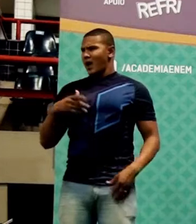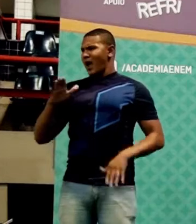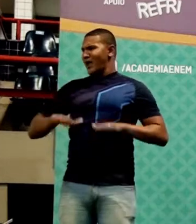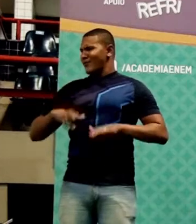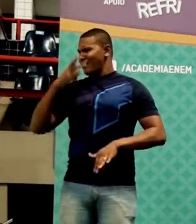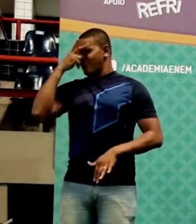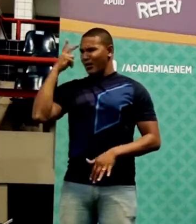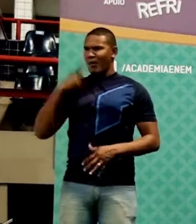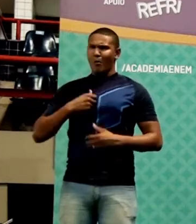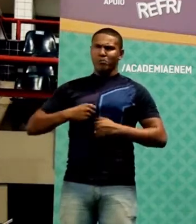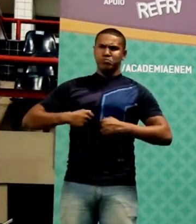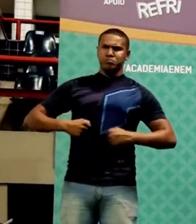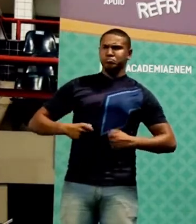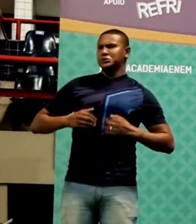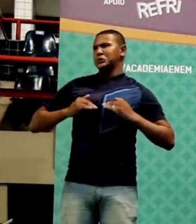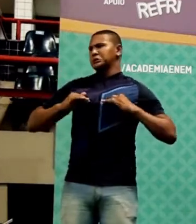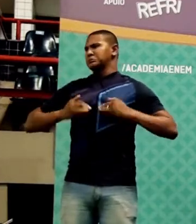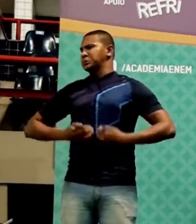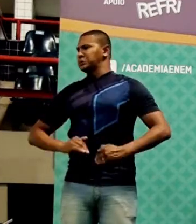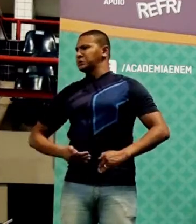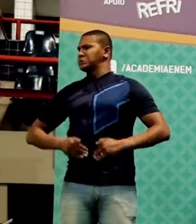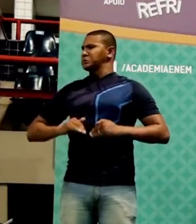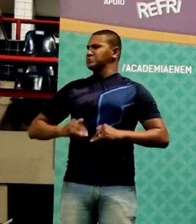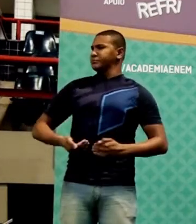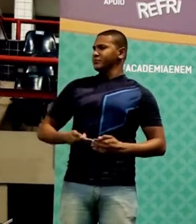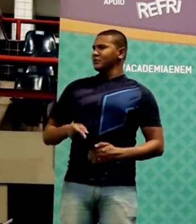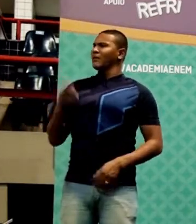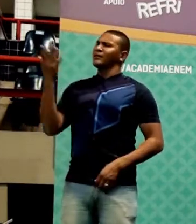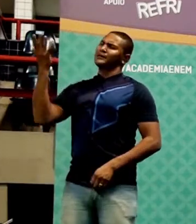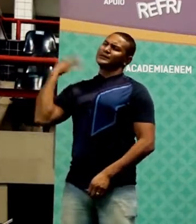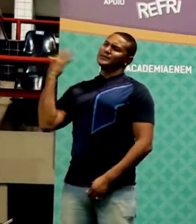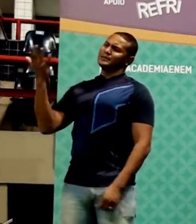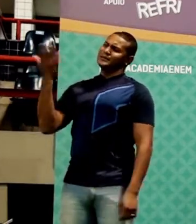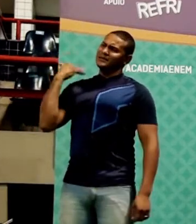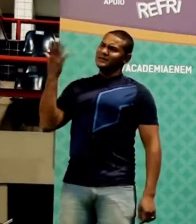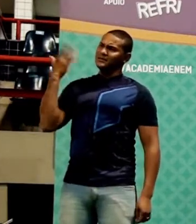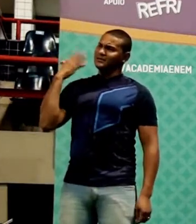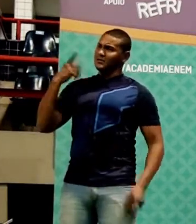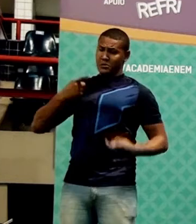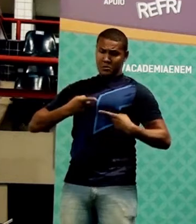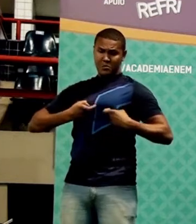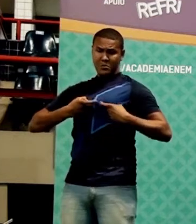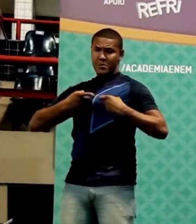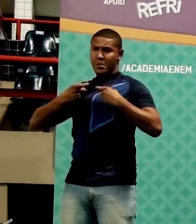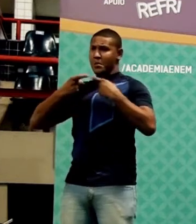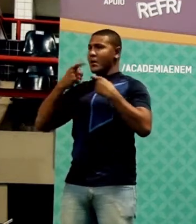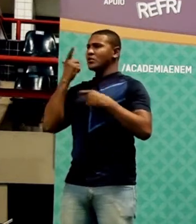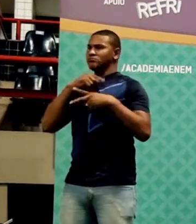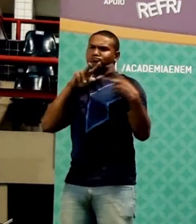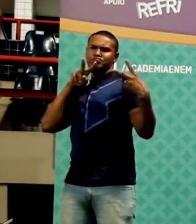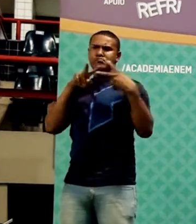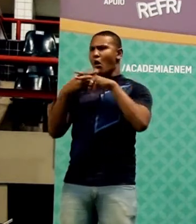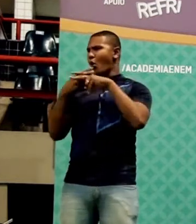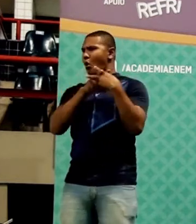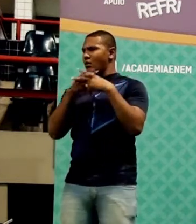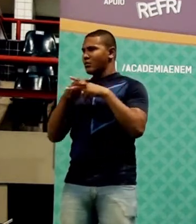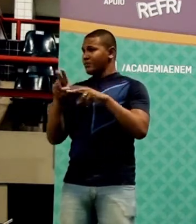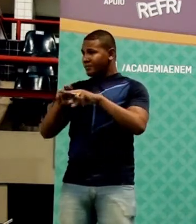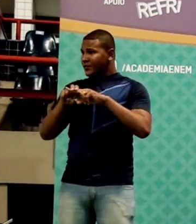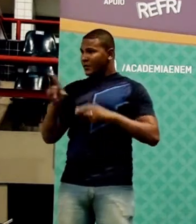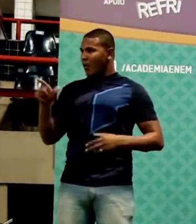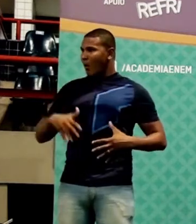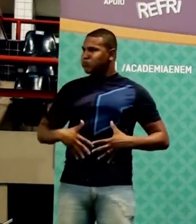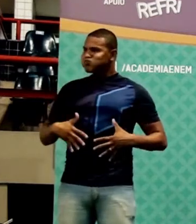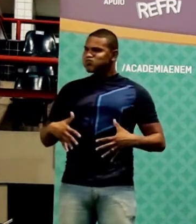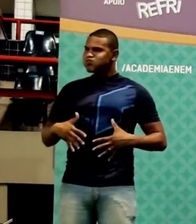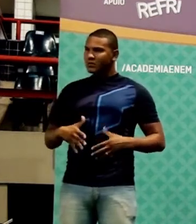musculoso, sarado, ele vem do tempo que o homem tinha que ir para a guerra para conquistar muita coisa. Então, quando você está gordinho, a pessoa diz